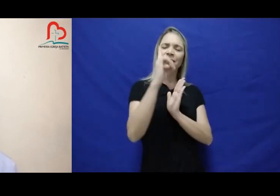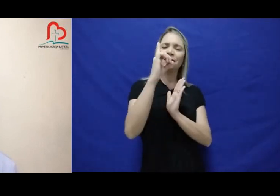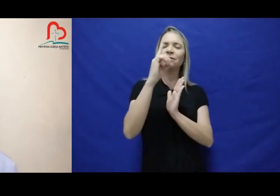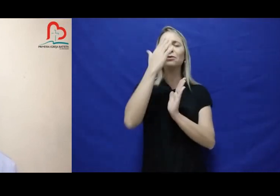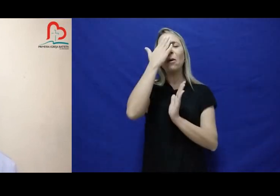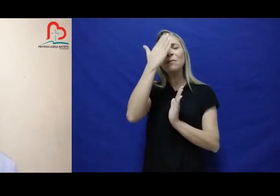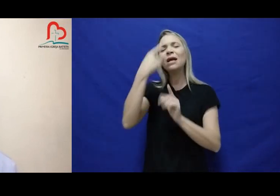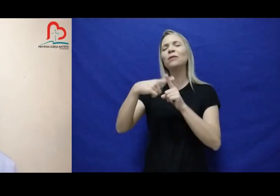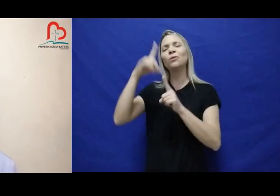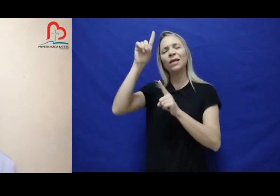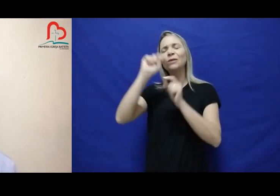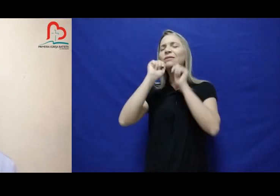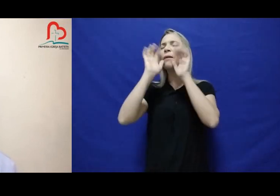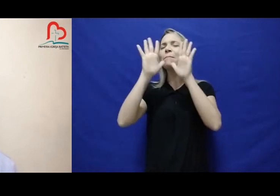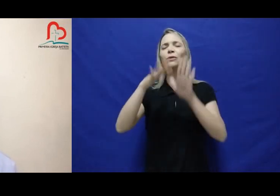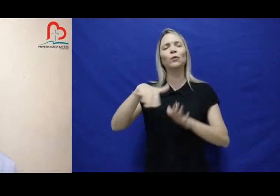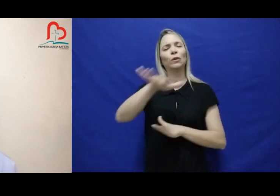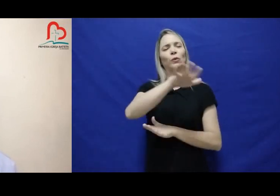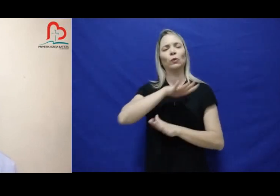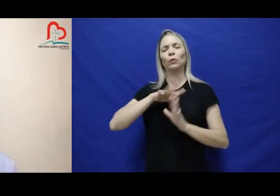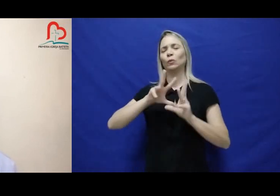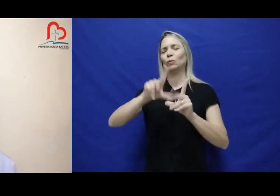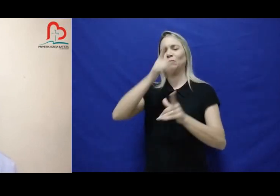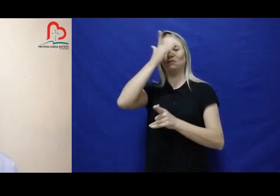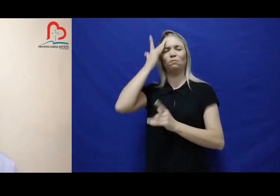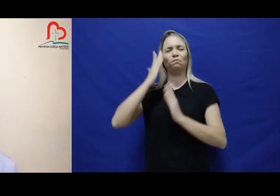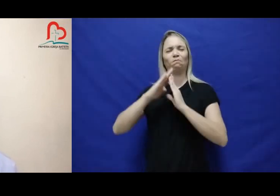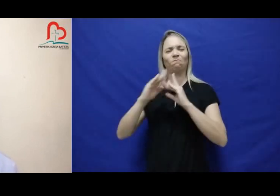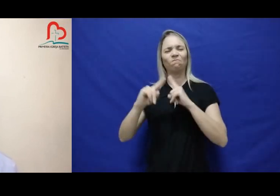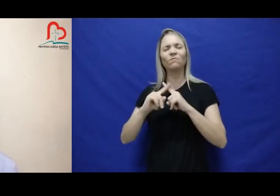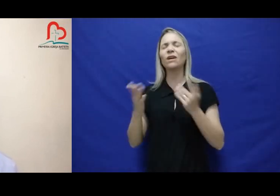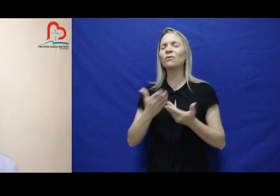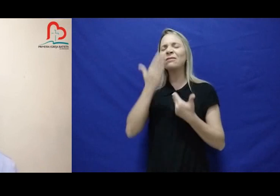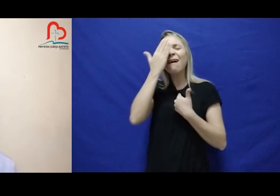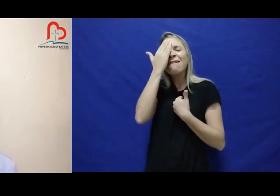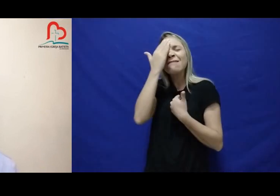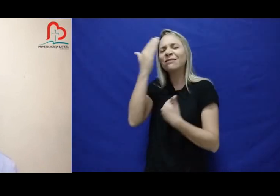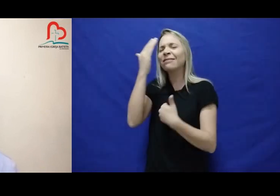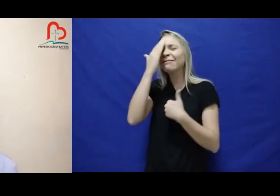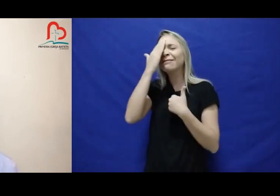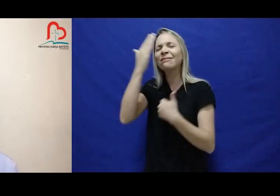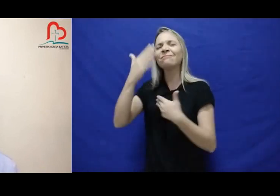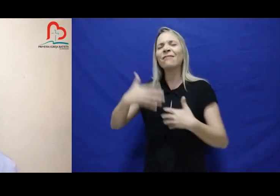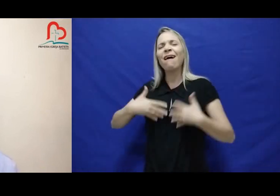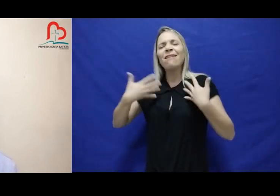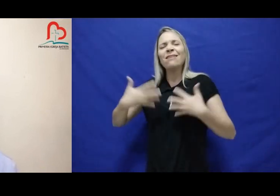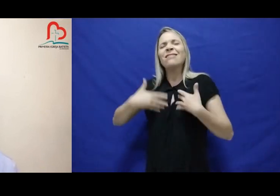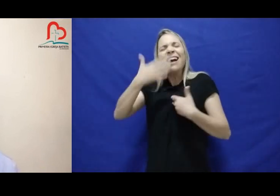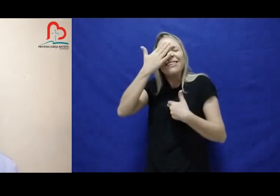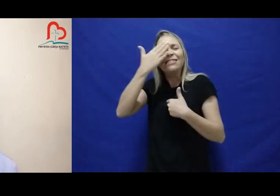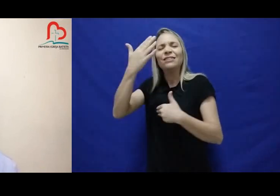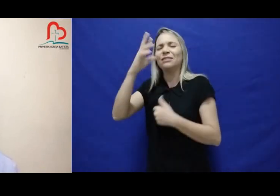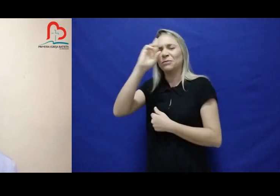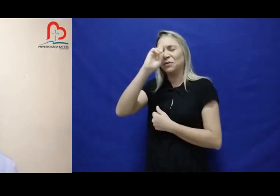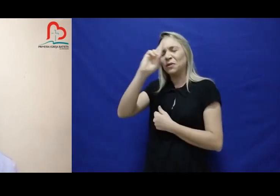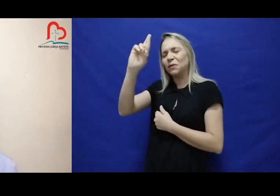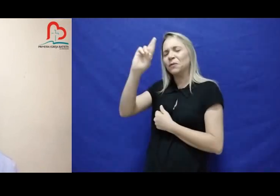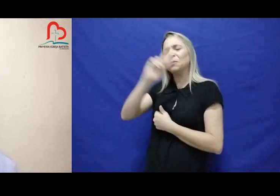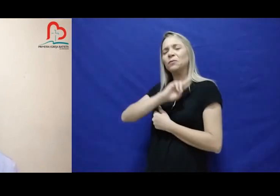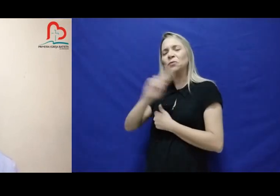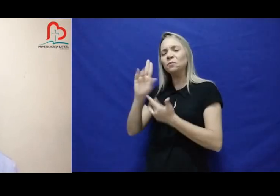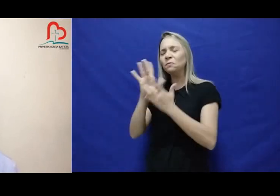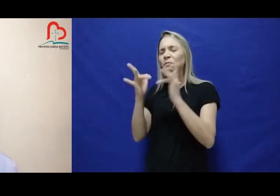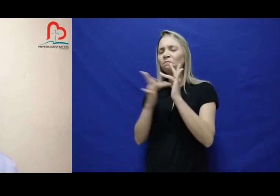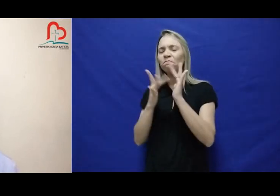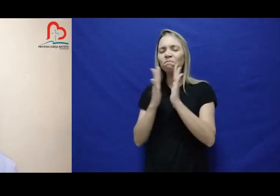as ricas bênçãos, que tem desfrutado do cuidado do Senhor. Nós Te adoramos e com gratidão expressamos a